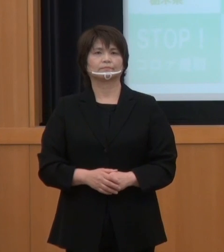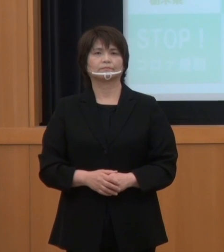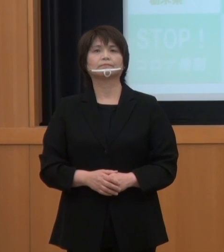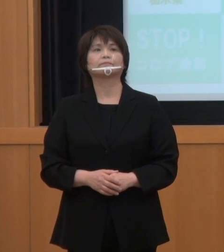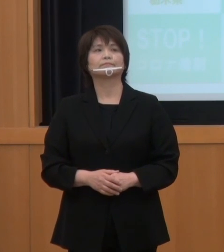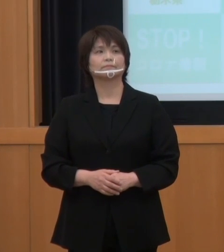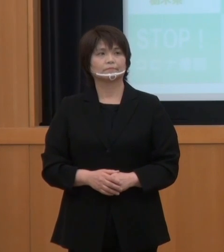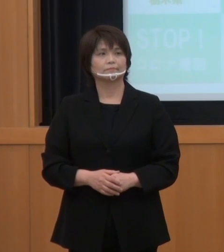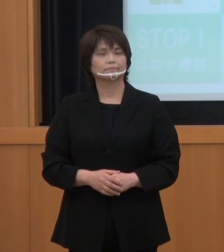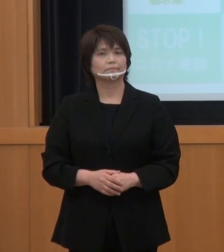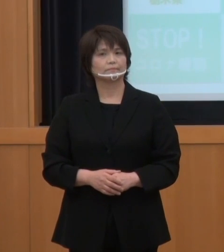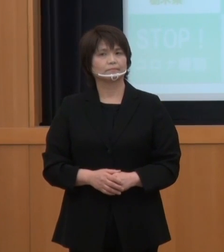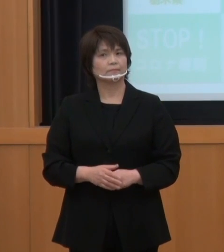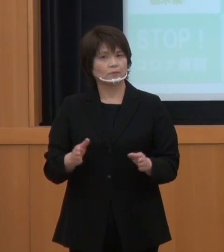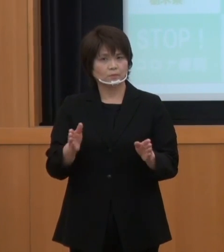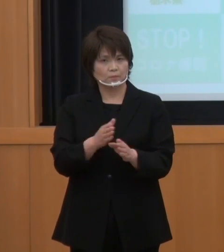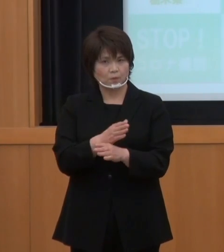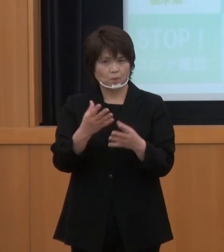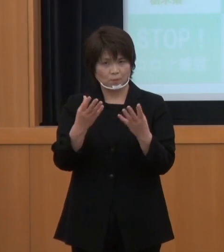それでは皆さん、ご返事よろしいでしょうか。